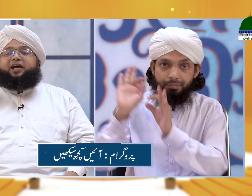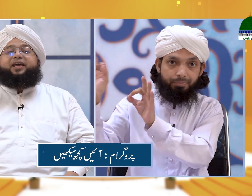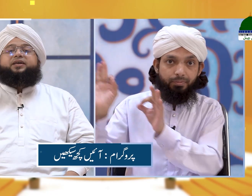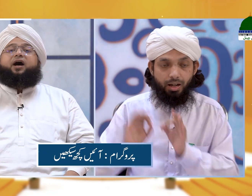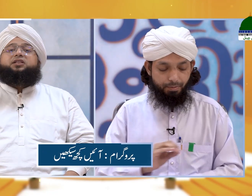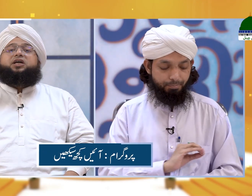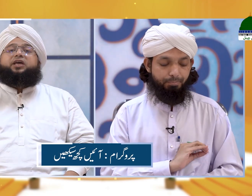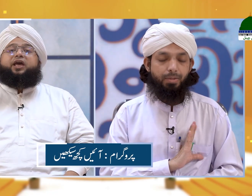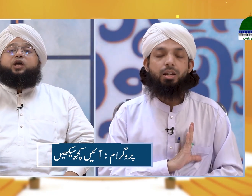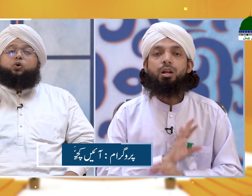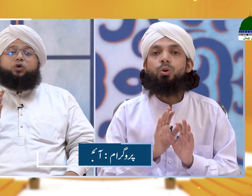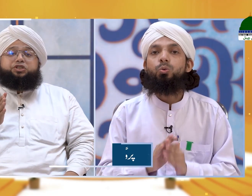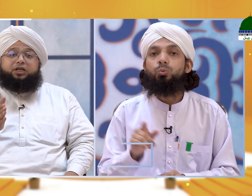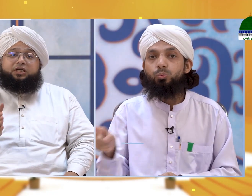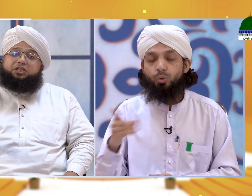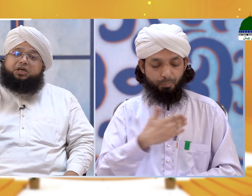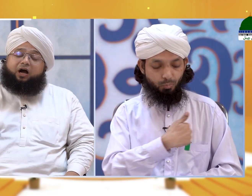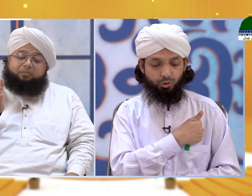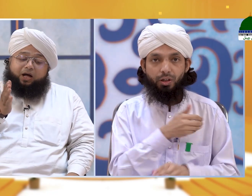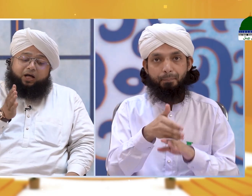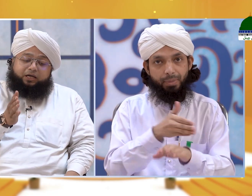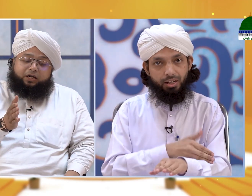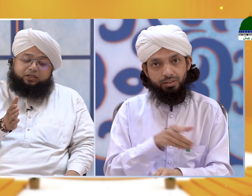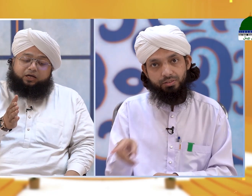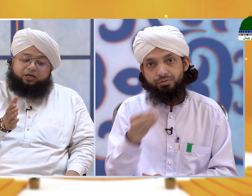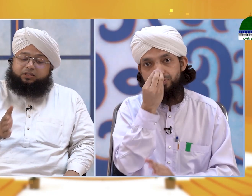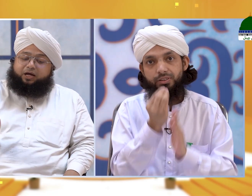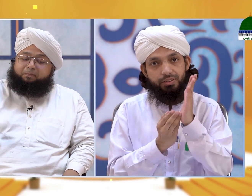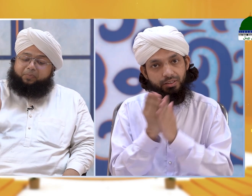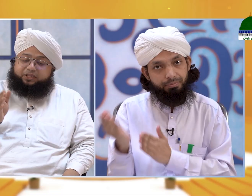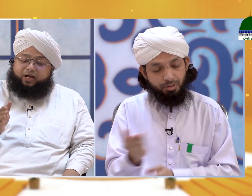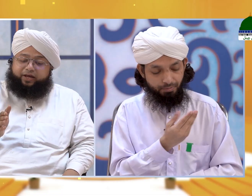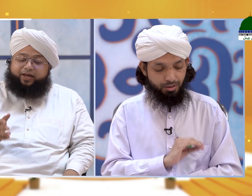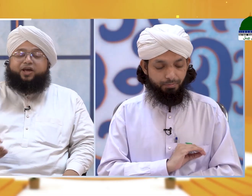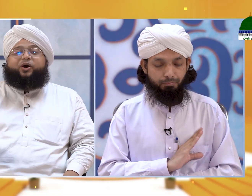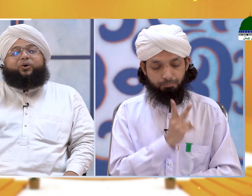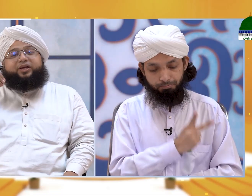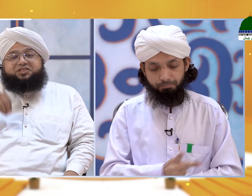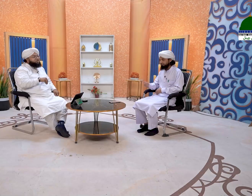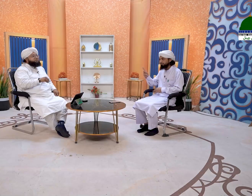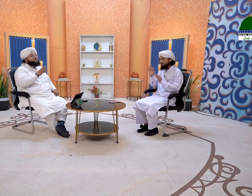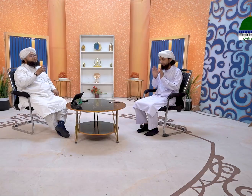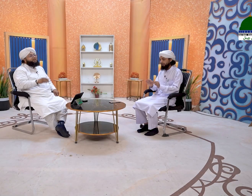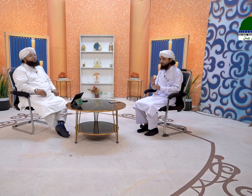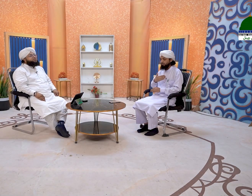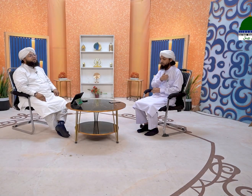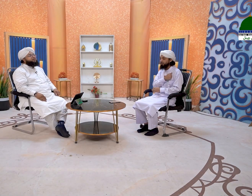ہے، یہاں تک کہ وہ جنتی اعمال کرتا کرتا مرتا ہے اور اس کی وجہ سے وہ جنت